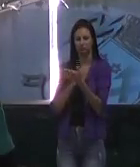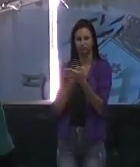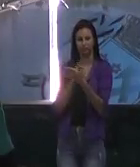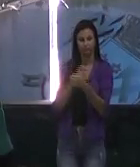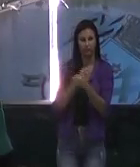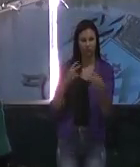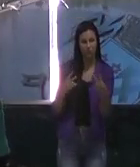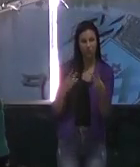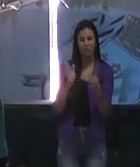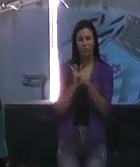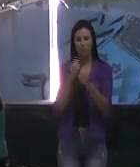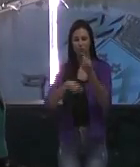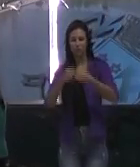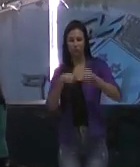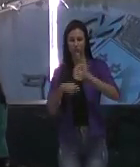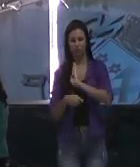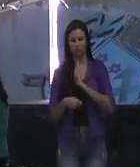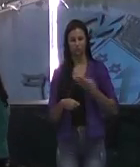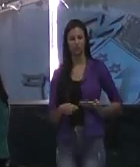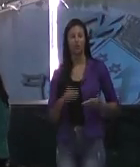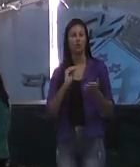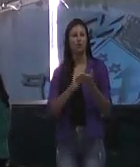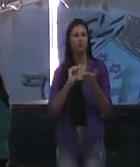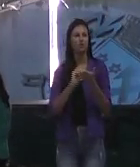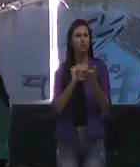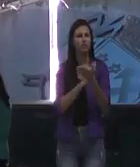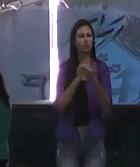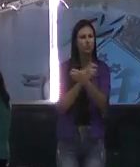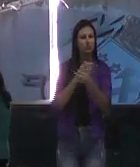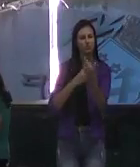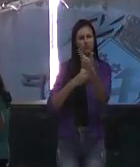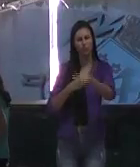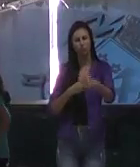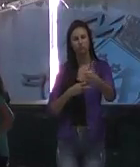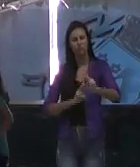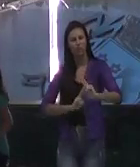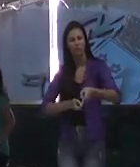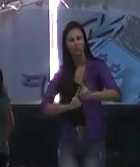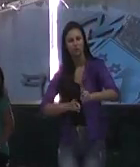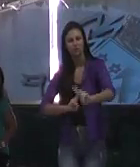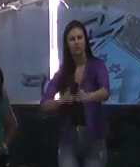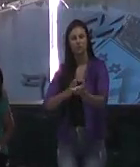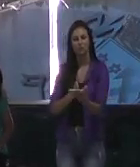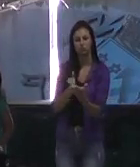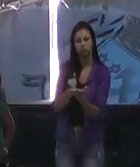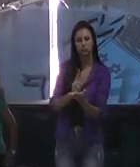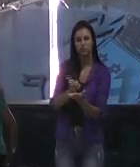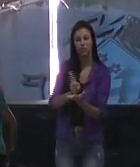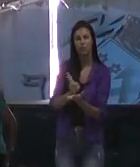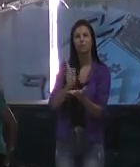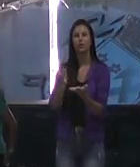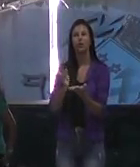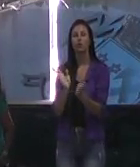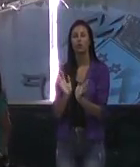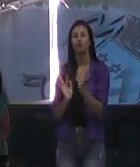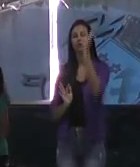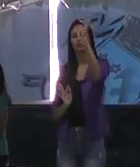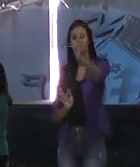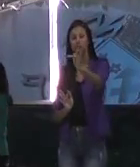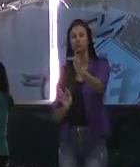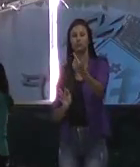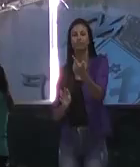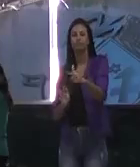continua aquilo que deve ser continuado positivamente para que isso não traga prejuízos futuros. E assim vai. Um